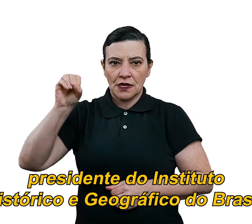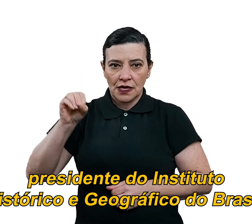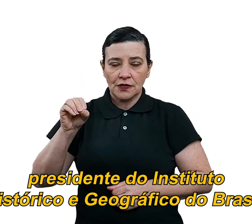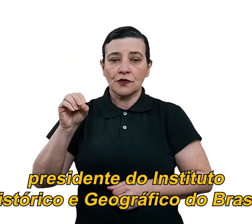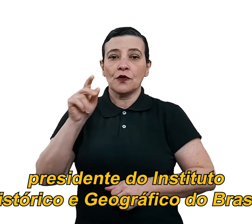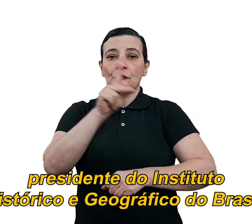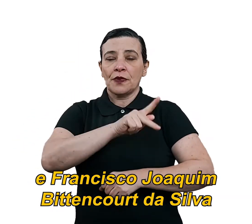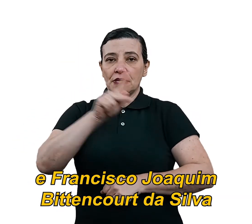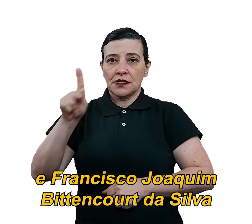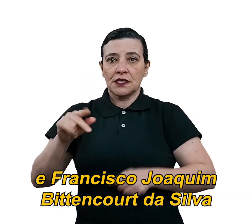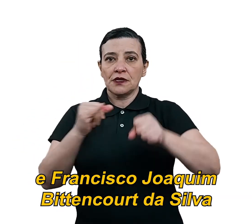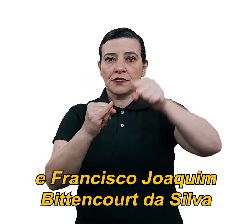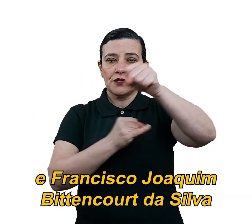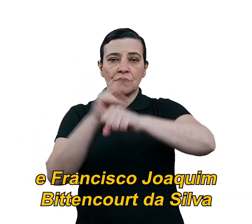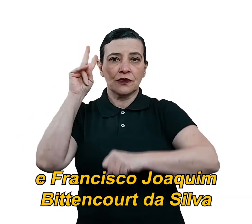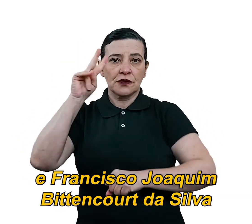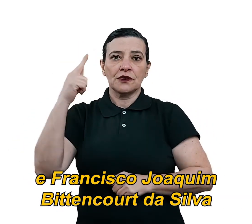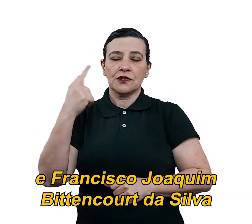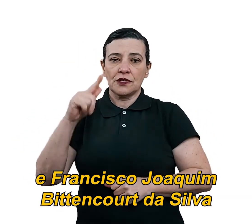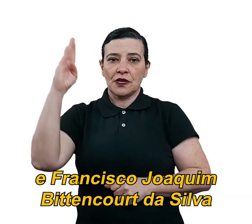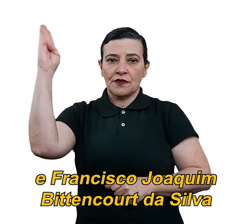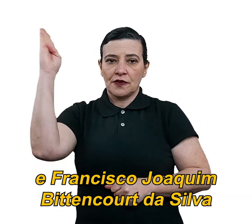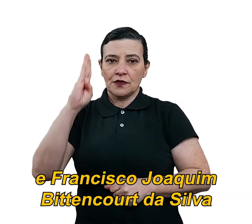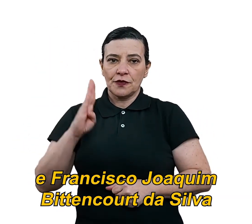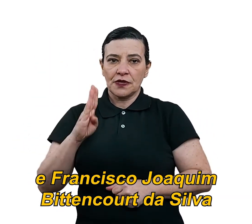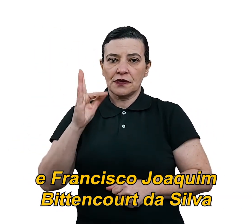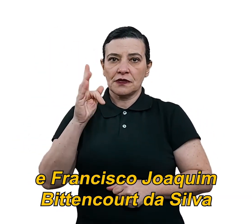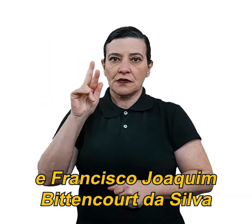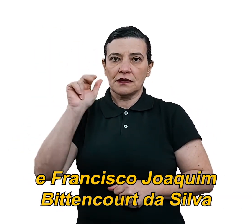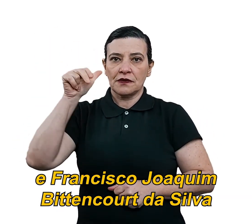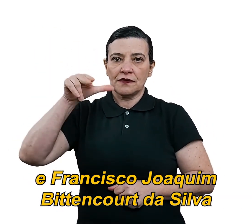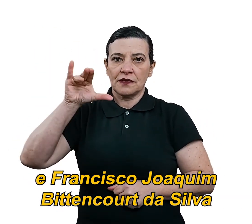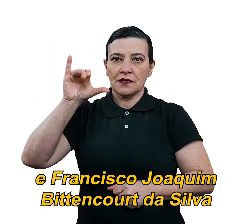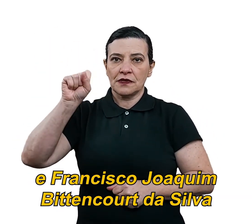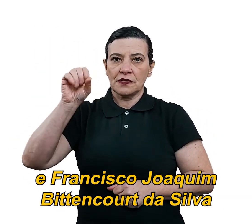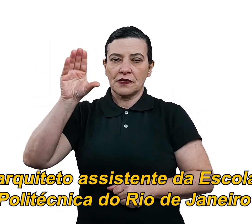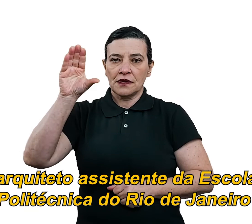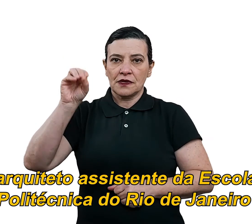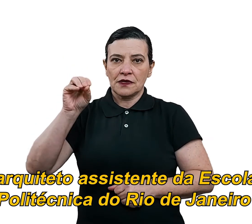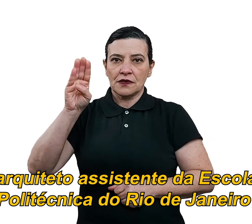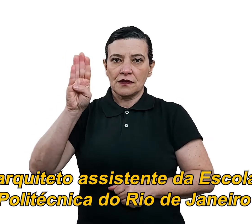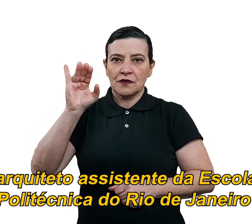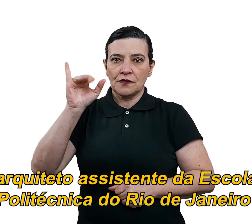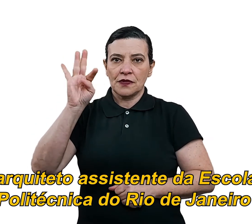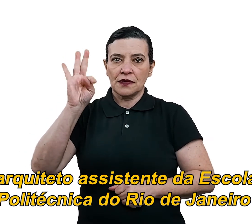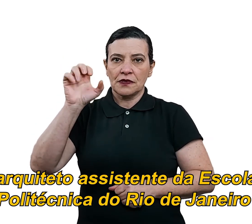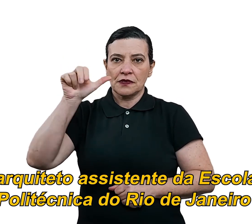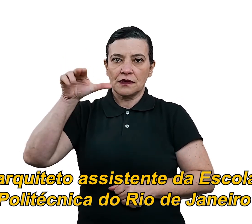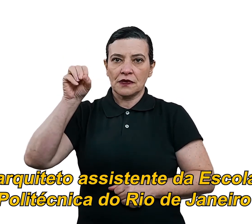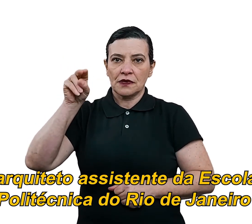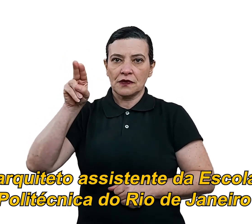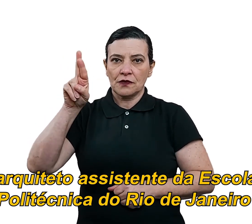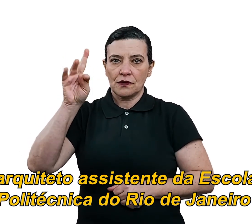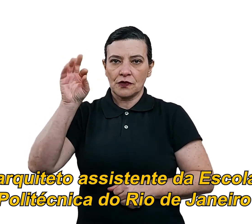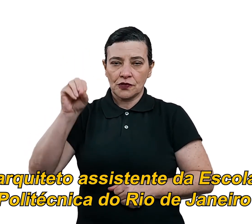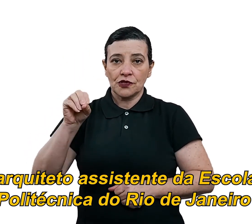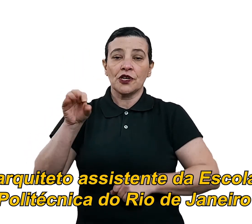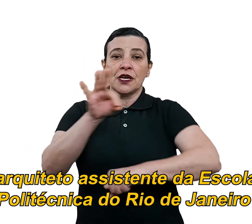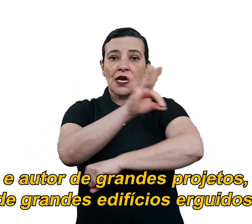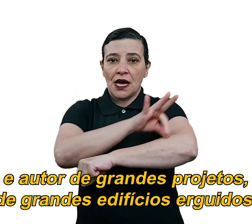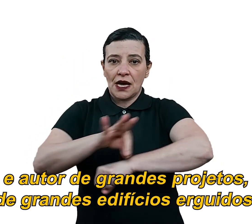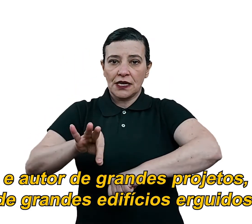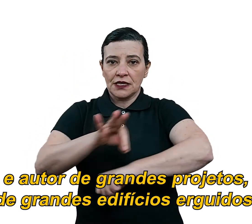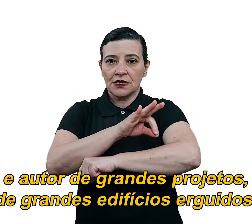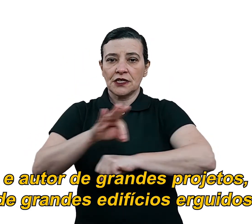e Geográfico do Brasil. E Francisco Joaquim Pittencourt da Silva, arquiteto, lente da Escola Politécnica do Rio de